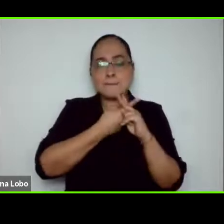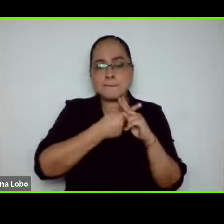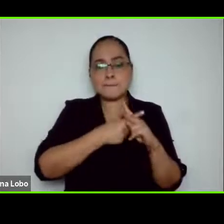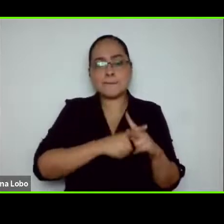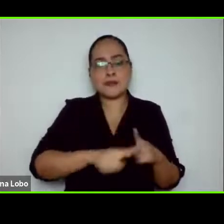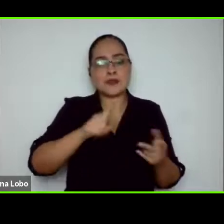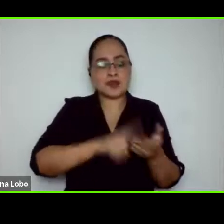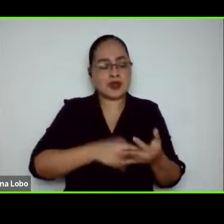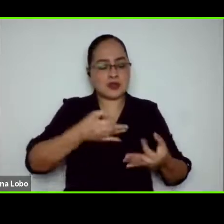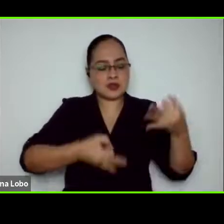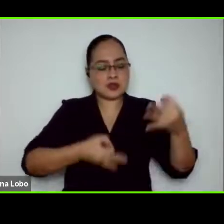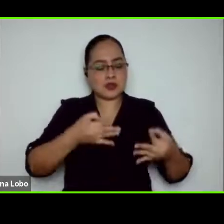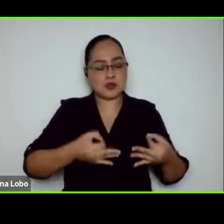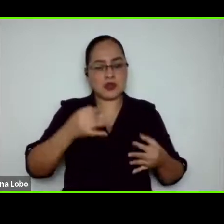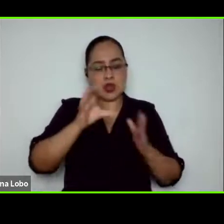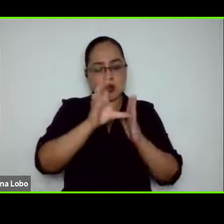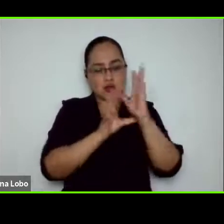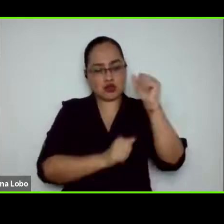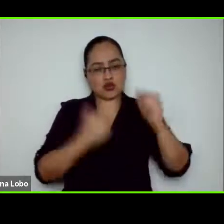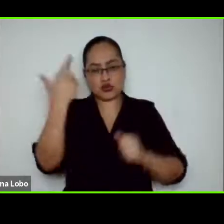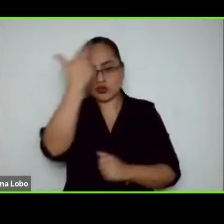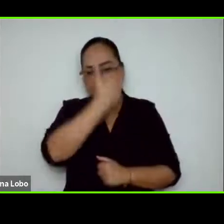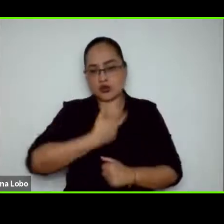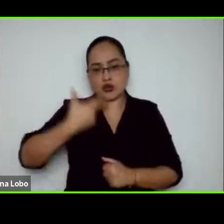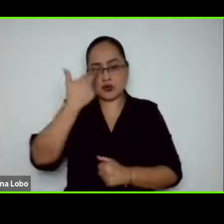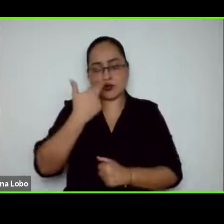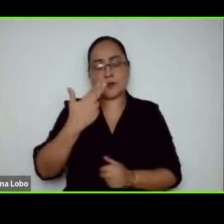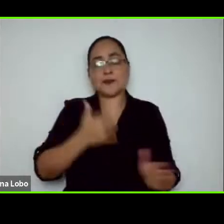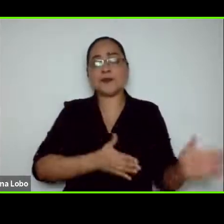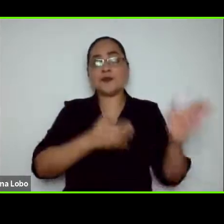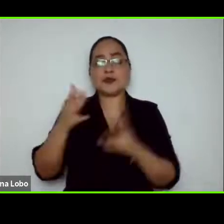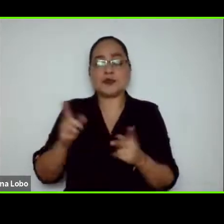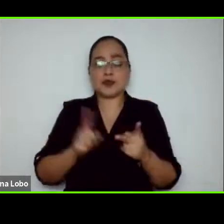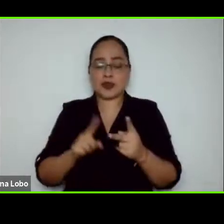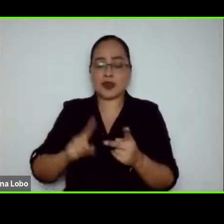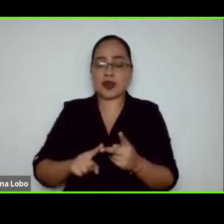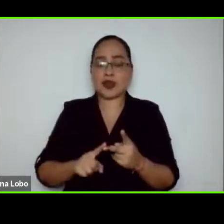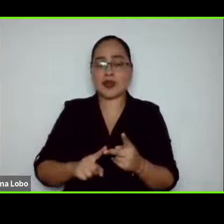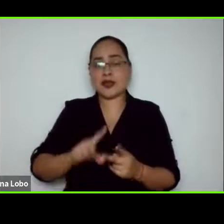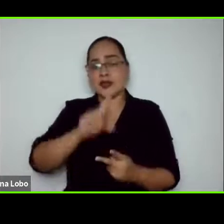tribunales constitucionales en un sentido fuerte después de la Segunda Posguerra o después de las